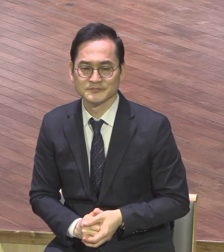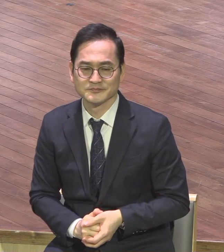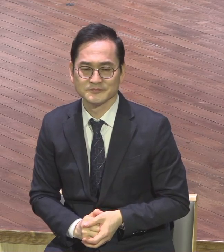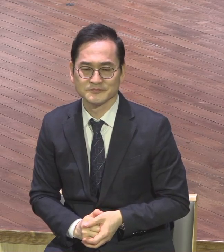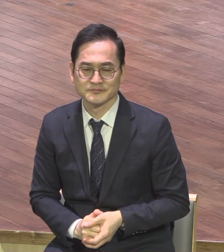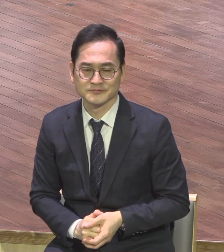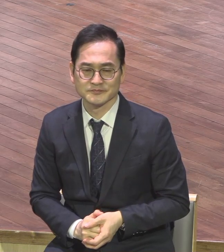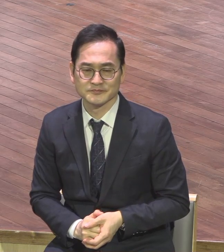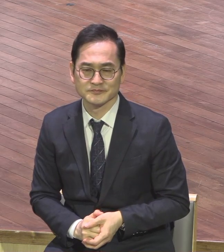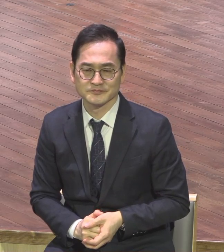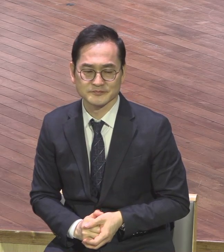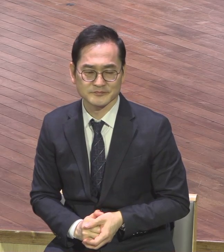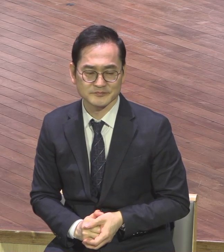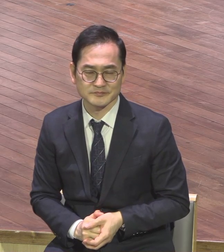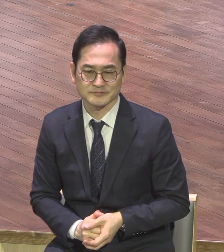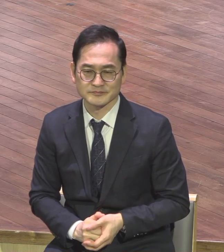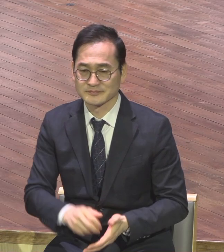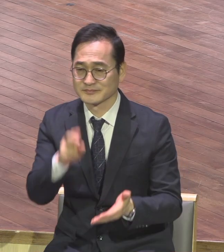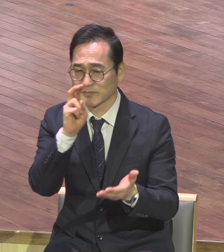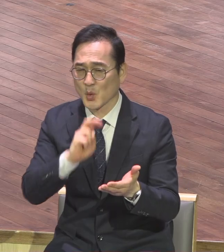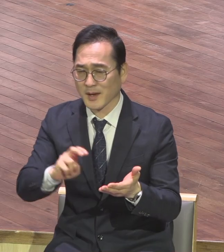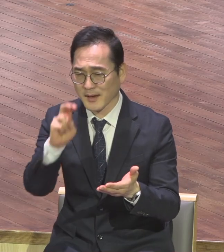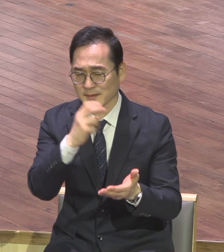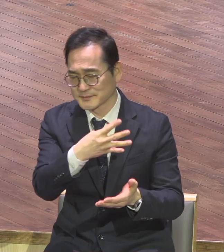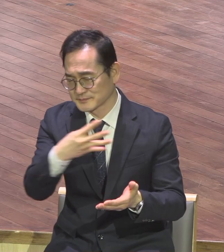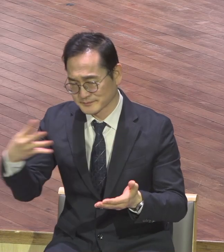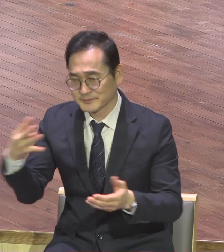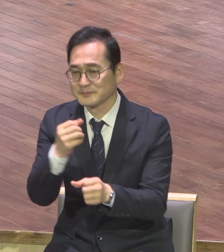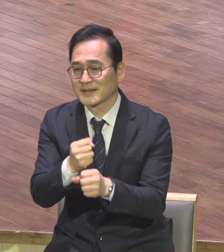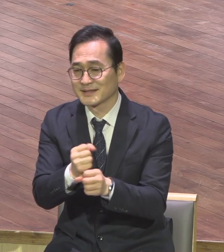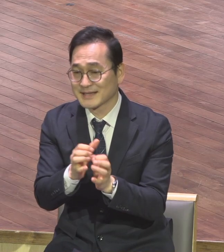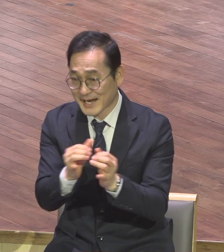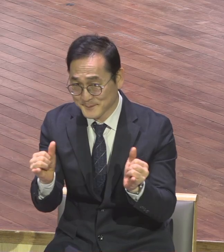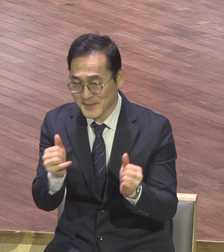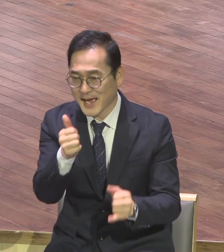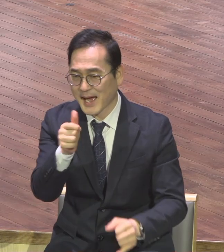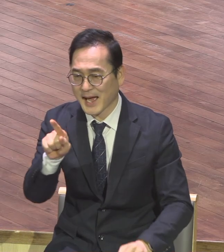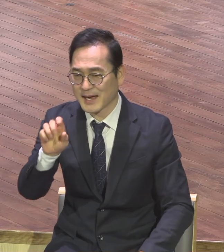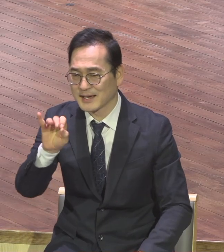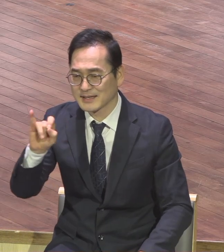교향곡의 아버지라 부르는 유명한 작곡가 하이든에게 어떤 사람 질문했습니다.